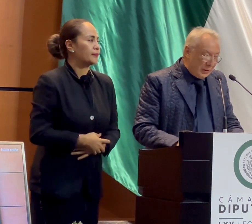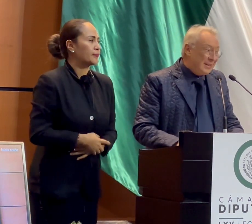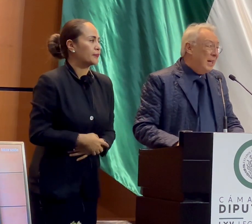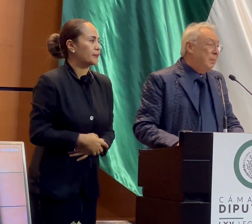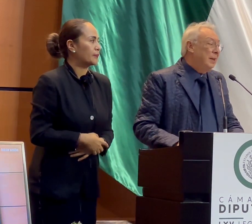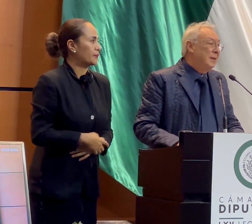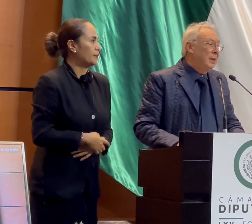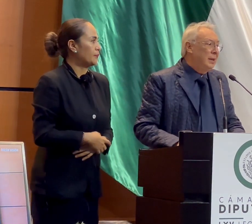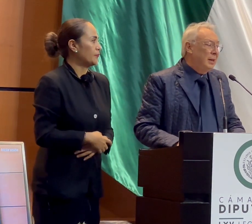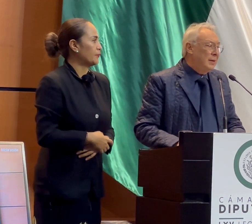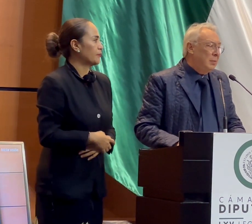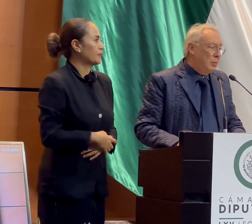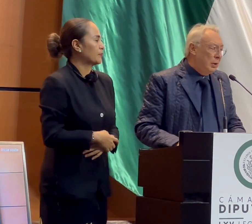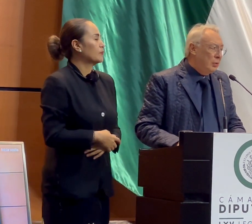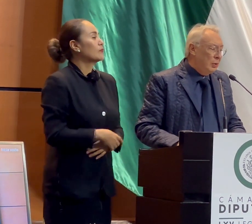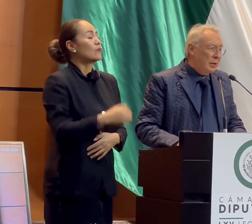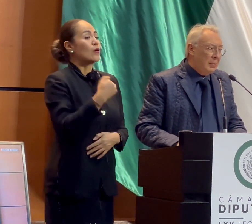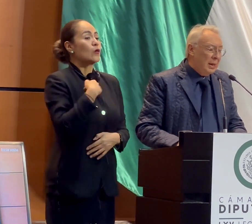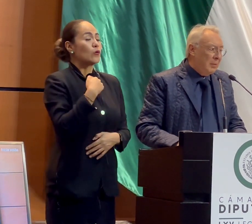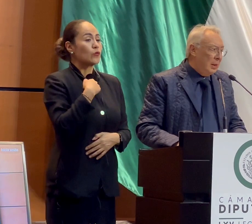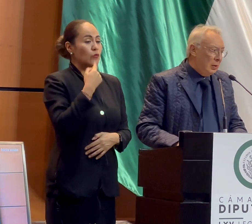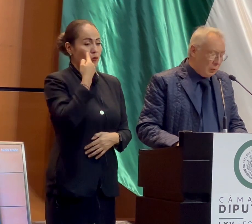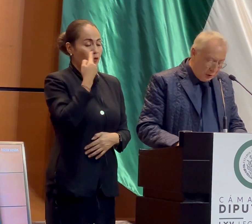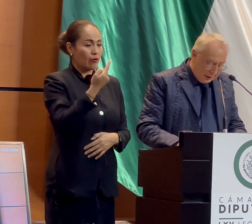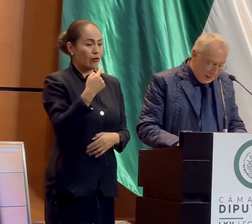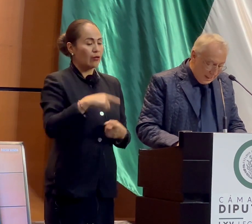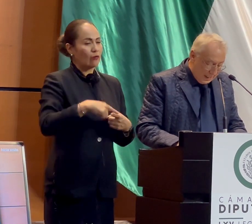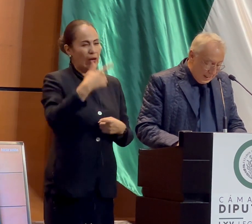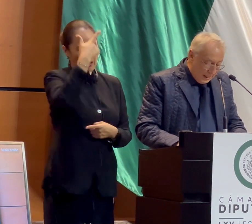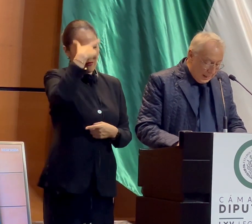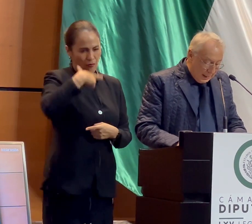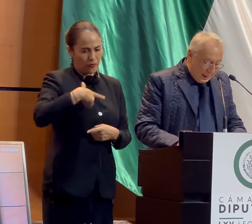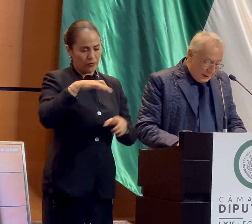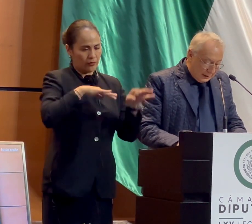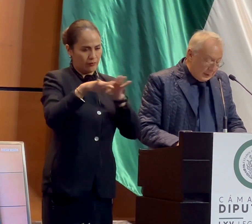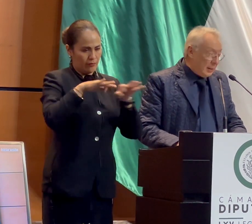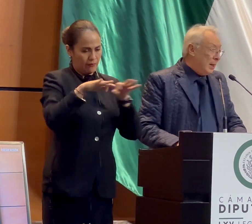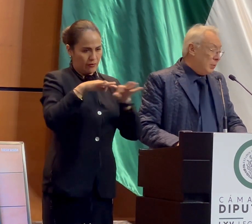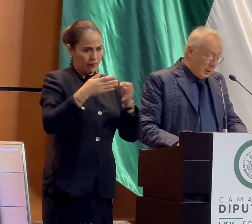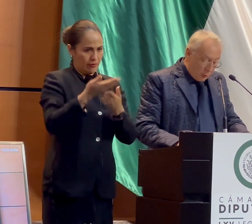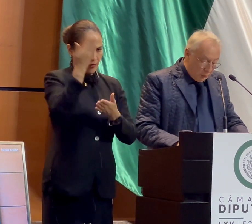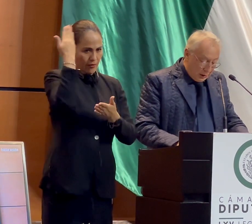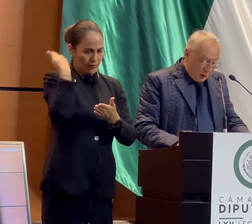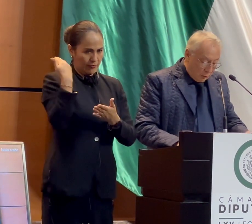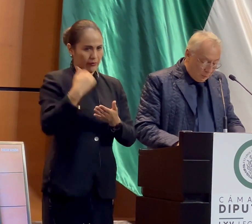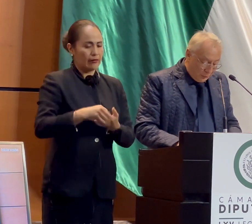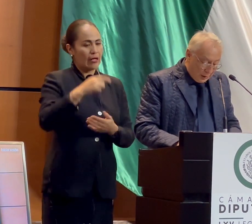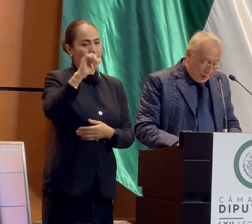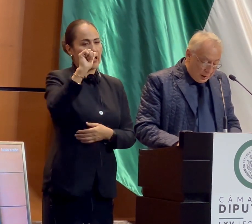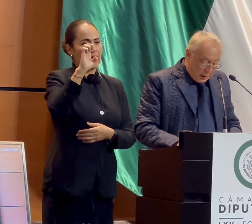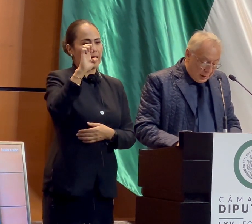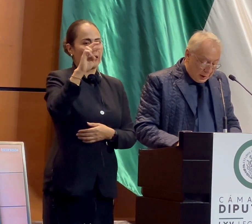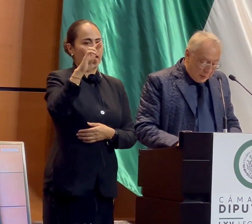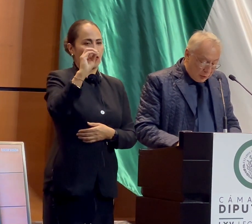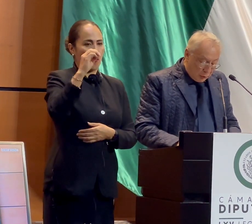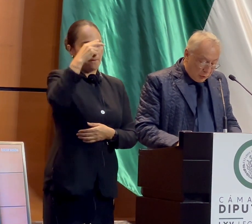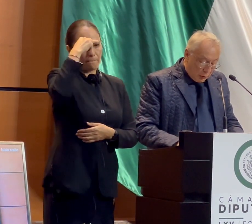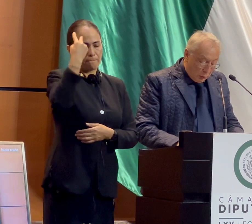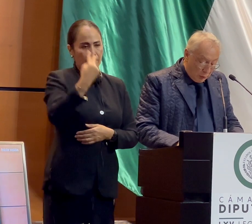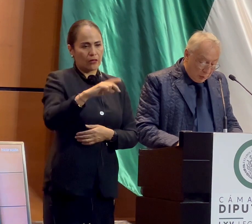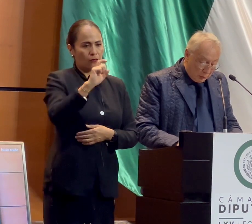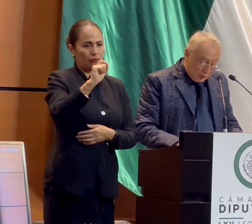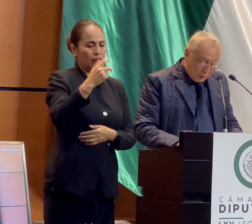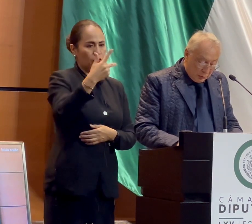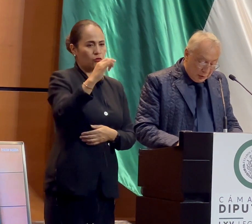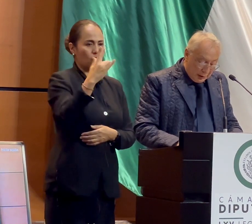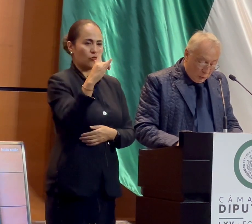me tocó estar presente en ese momento, yo trabajaba en la noche. Este es el caso de Aeroméxico, el 28